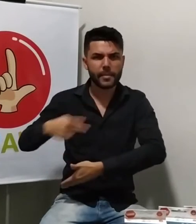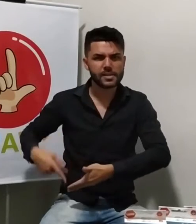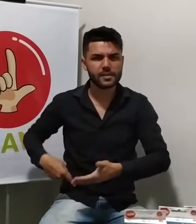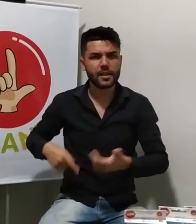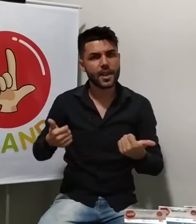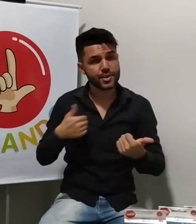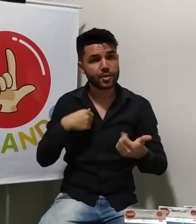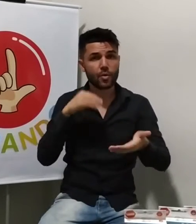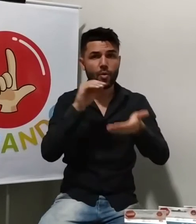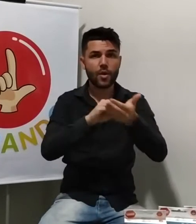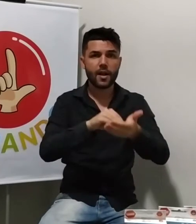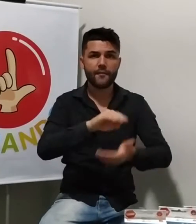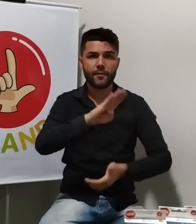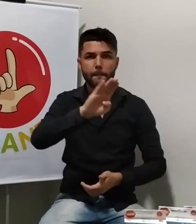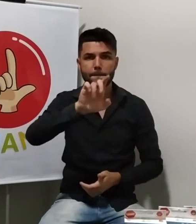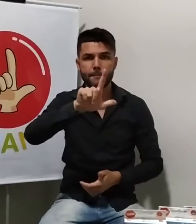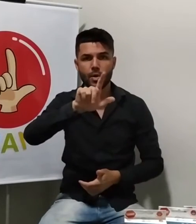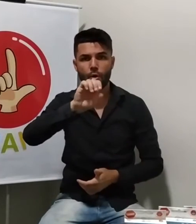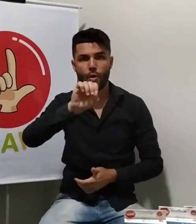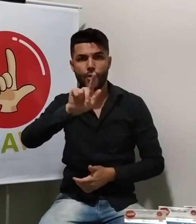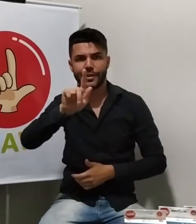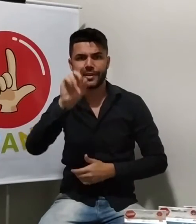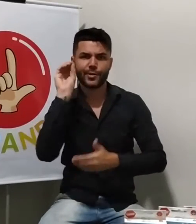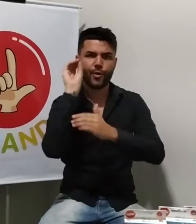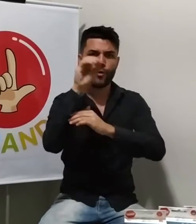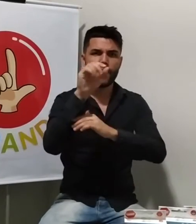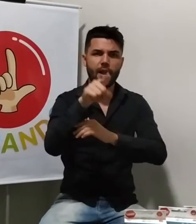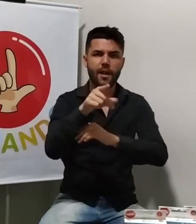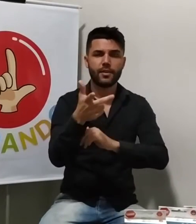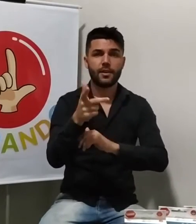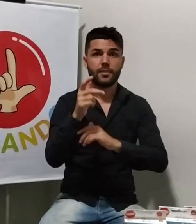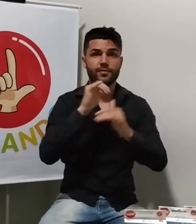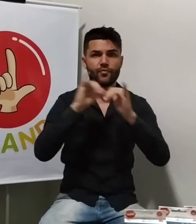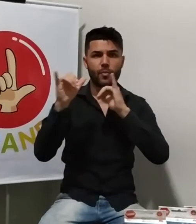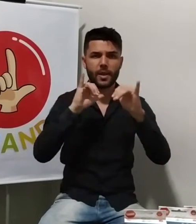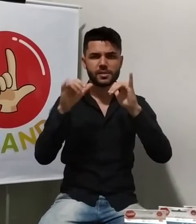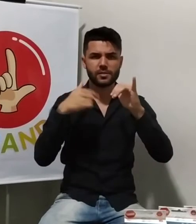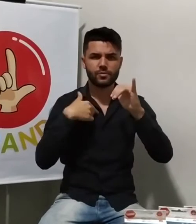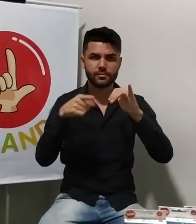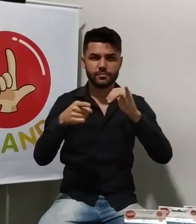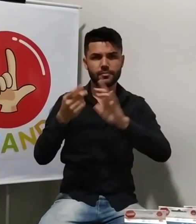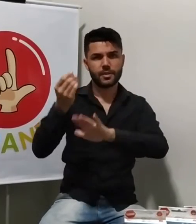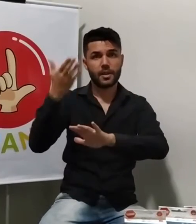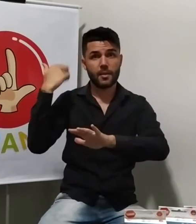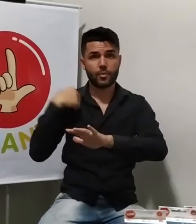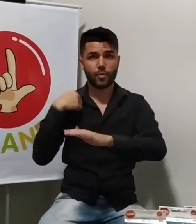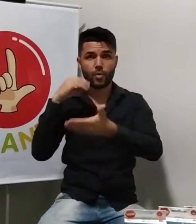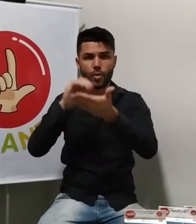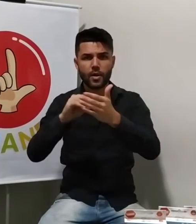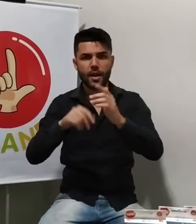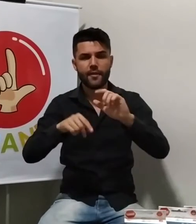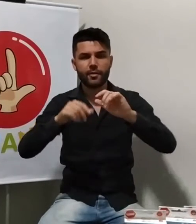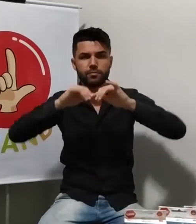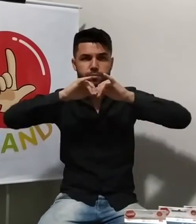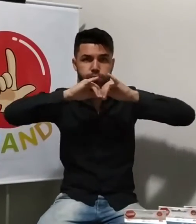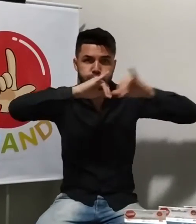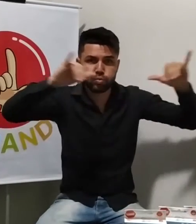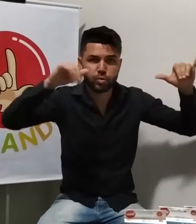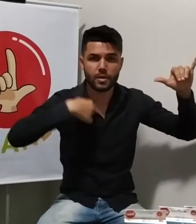Então o cara ia invadir o site da NASA, ele me mandava uma notícia falando assim, Gustavo, hoje à meia-noite nós vamos invadir o Jet Propulsion Lab da NASA,